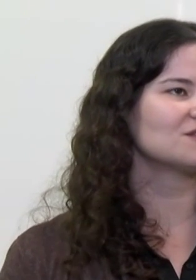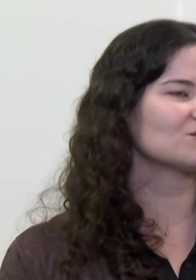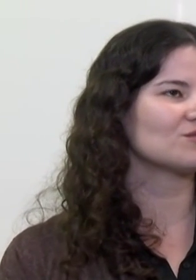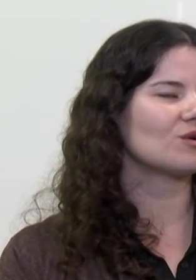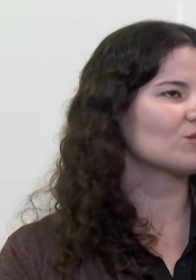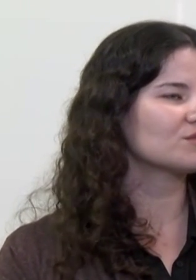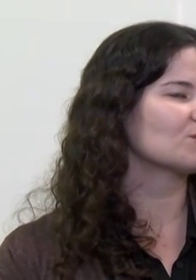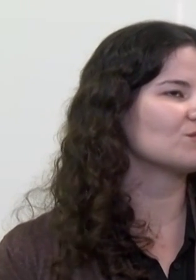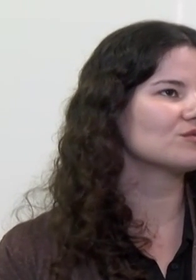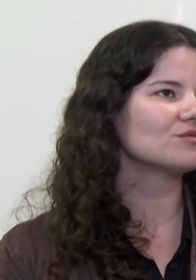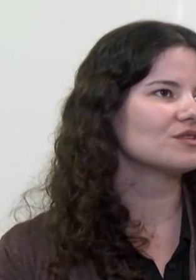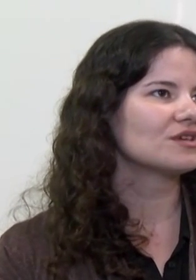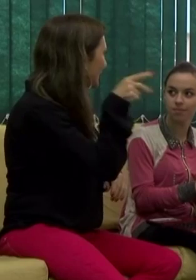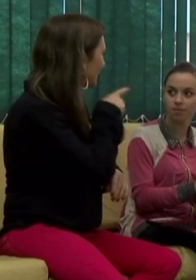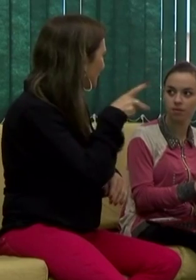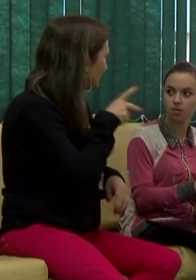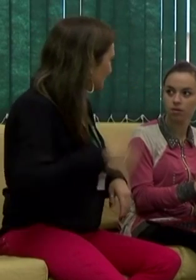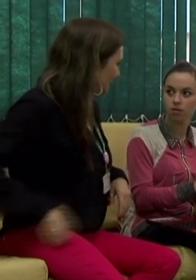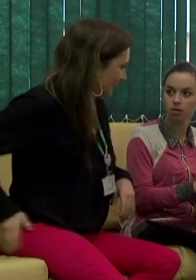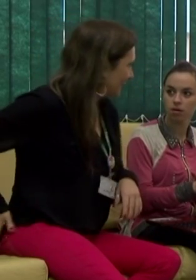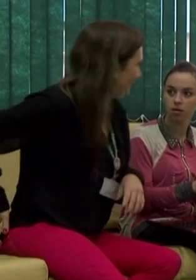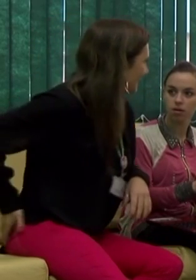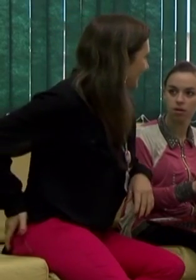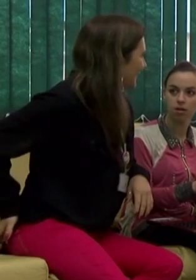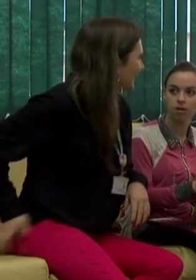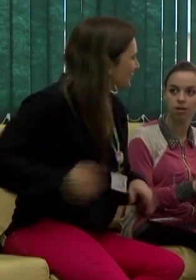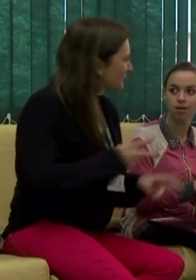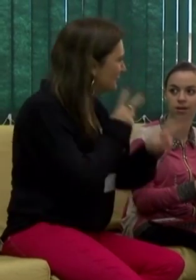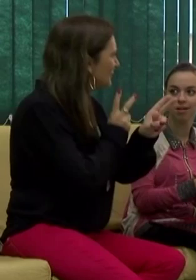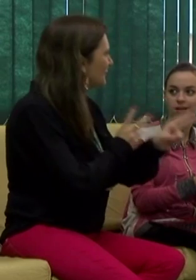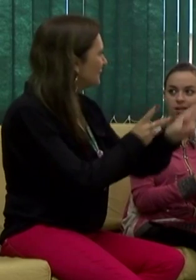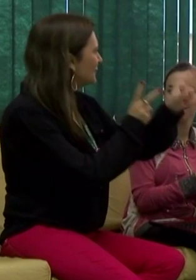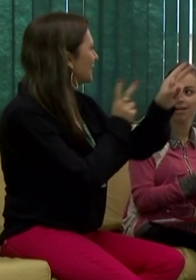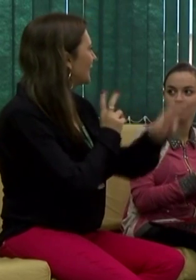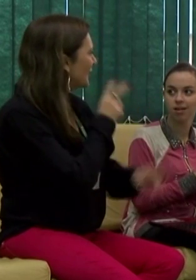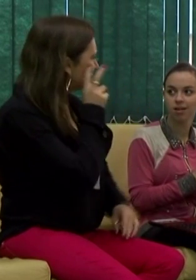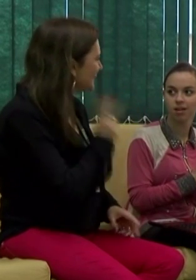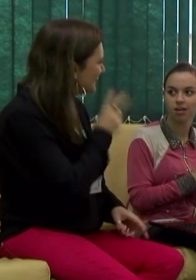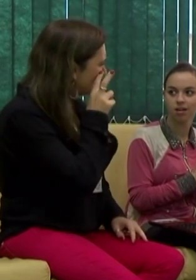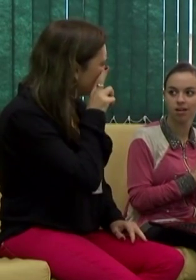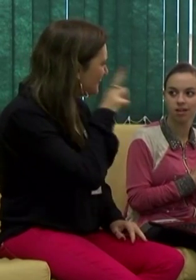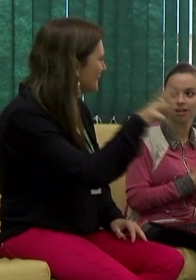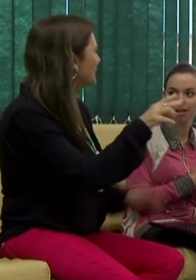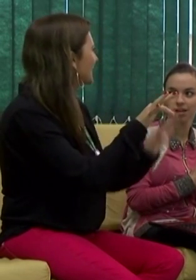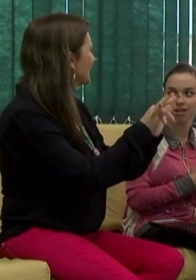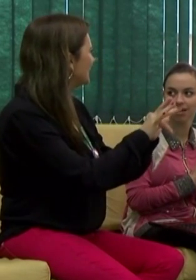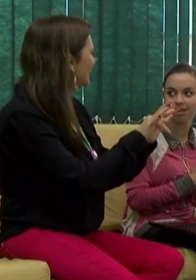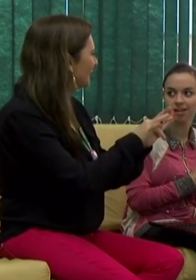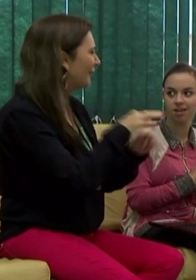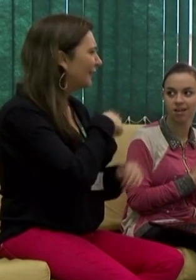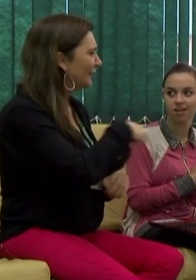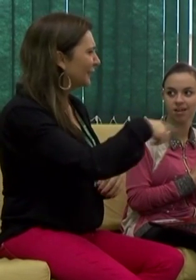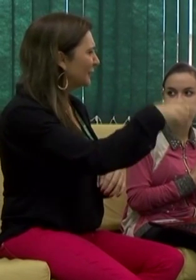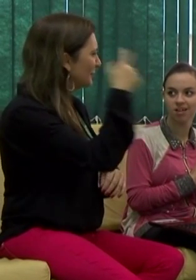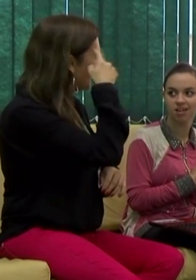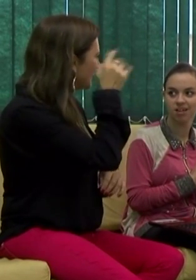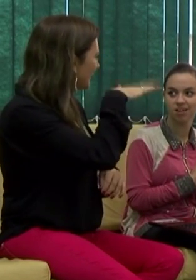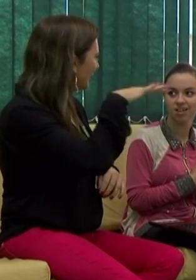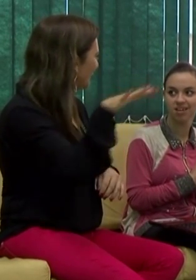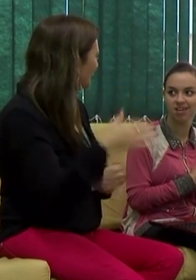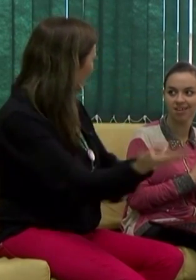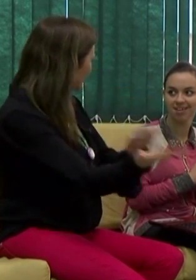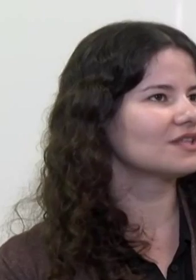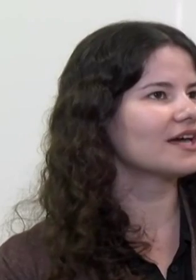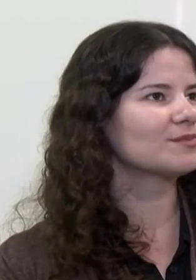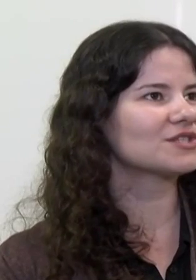de ensino, ao conteúdo, é semelhante a qualquer outro aluno. Não percebo diferença em função do